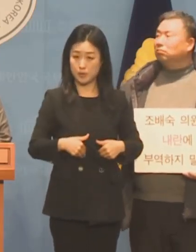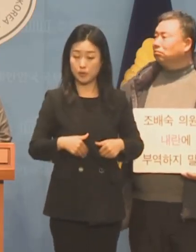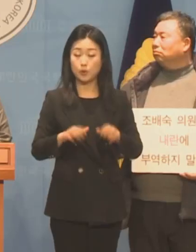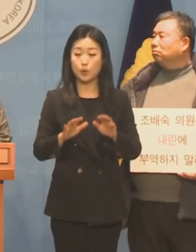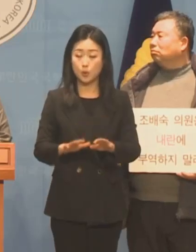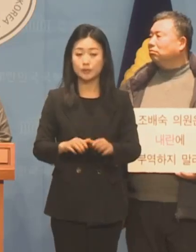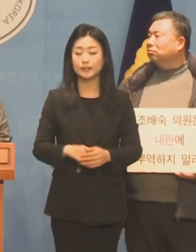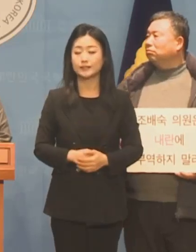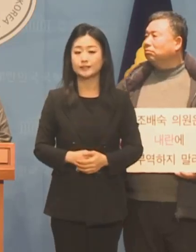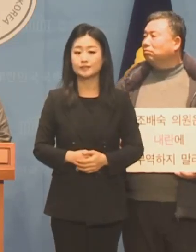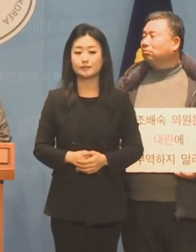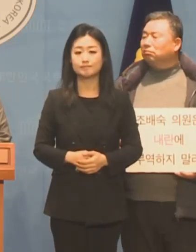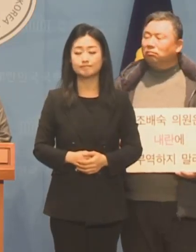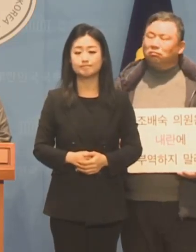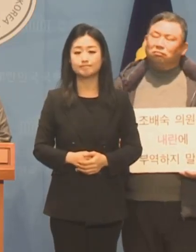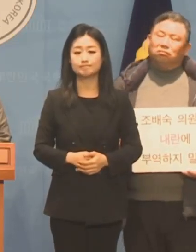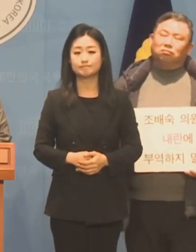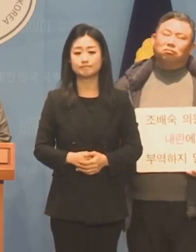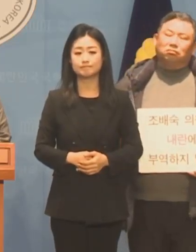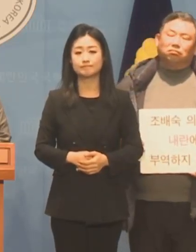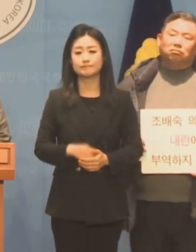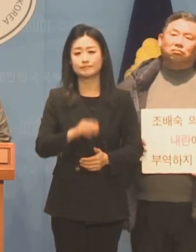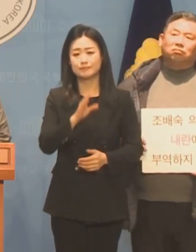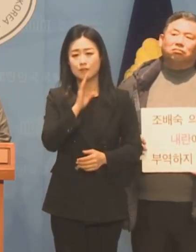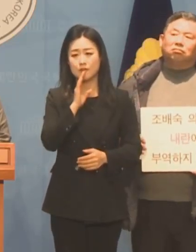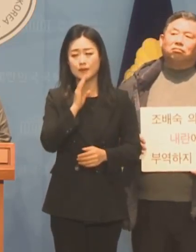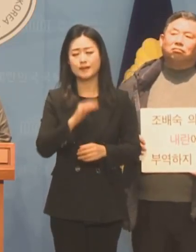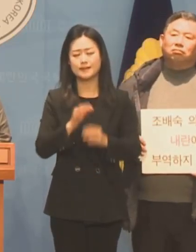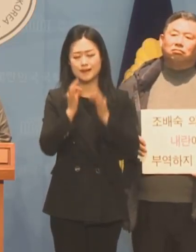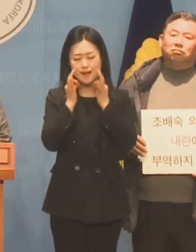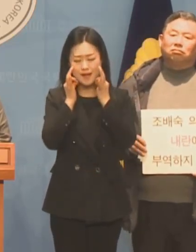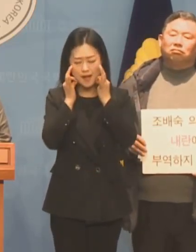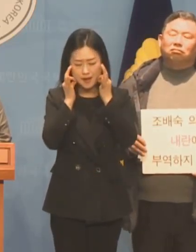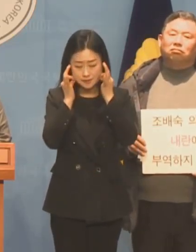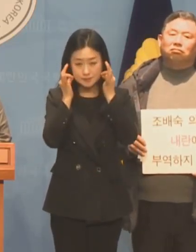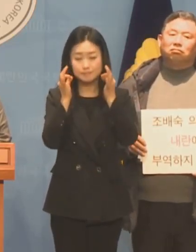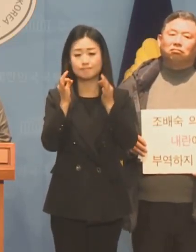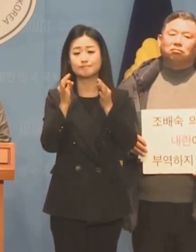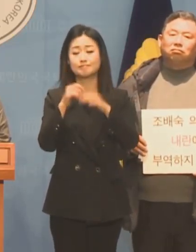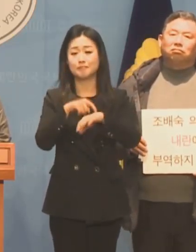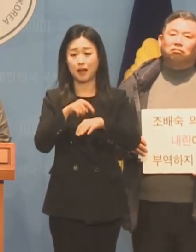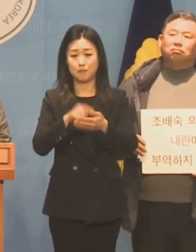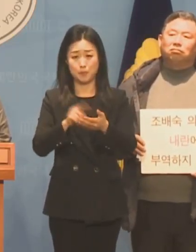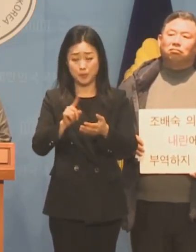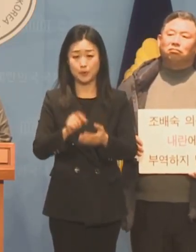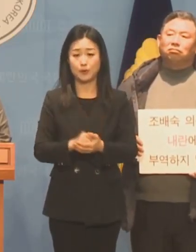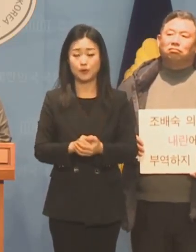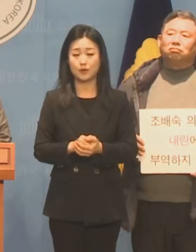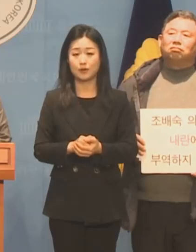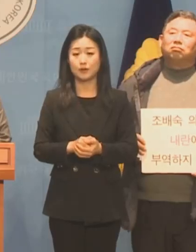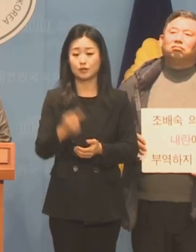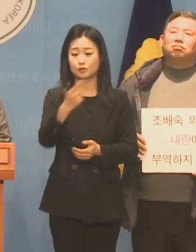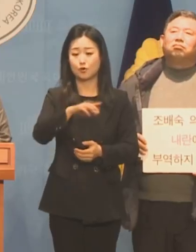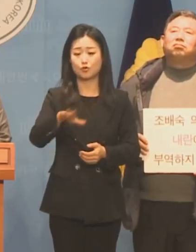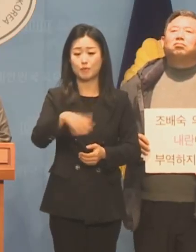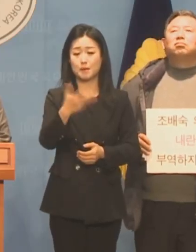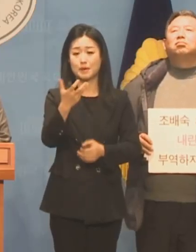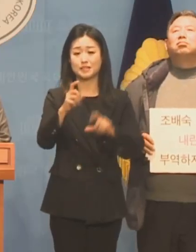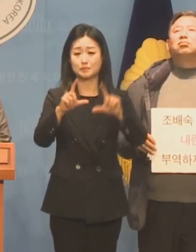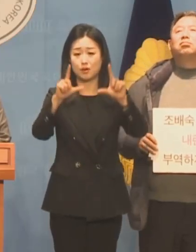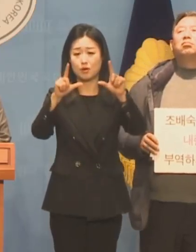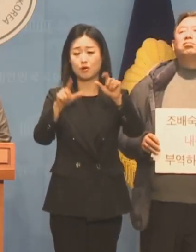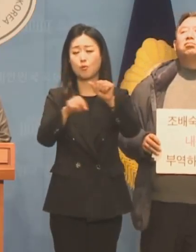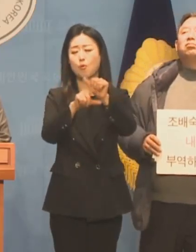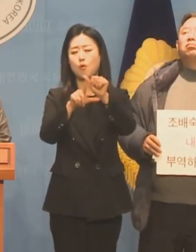오셨던 분들이 정말 절절한 마음으로 오셨는데요. 80년 5월 학살을